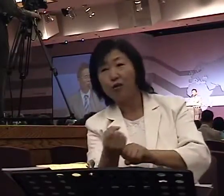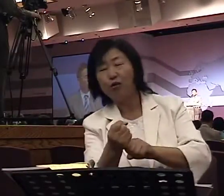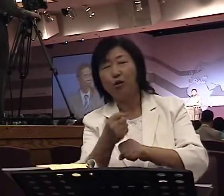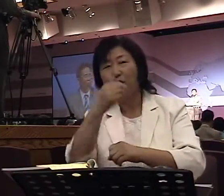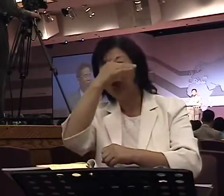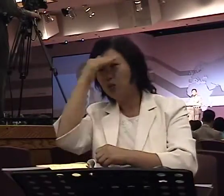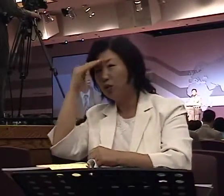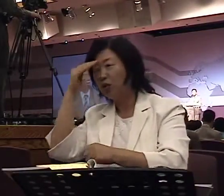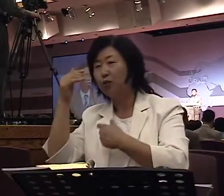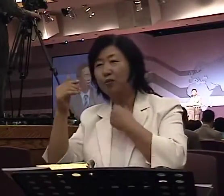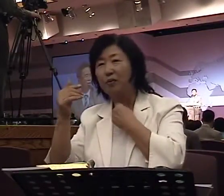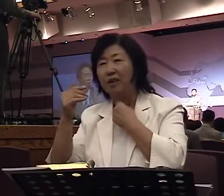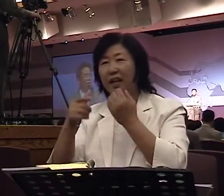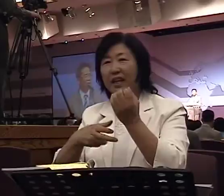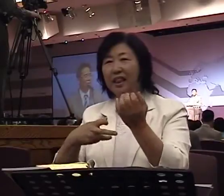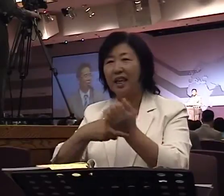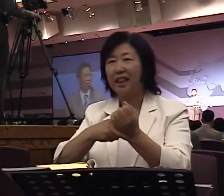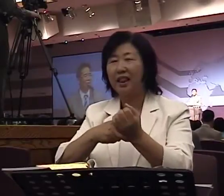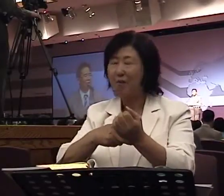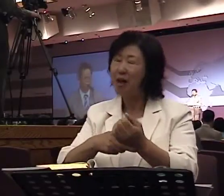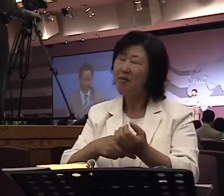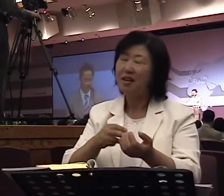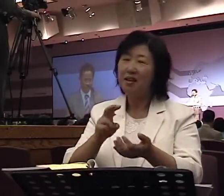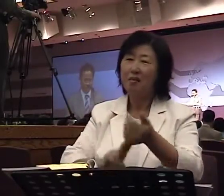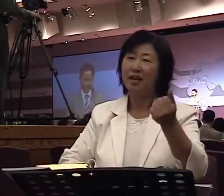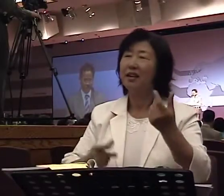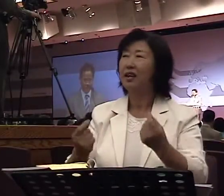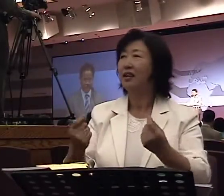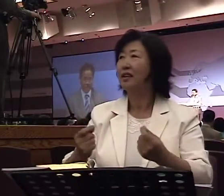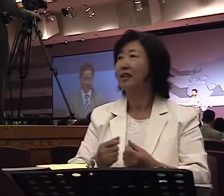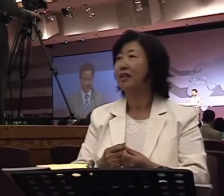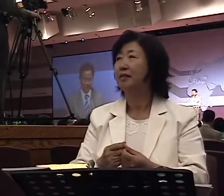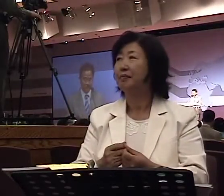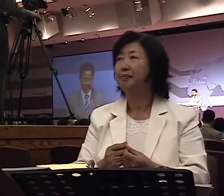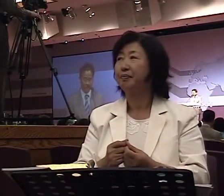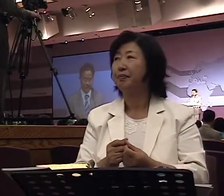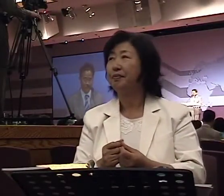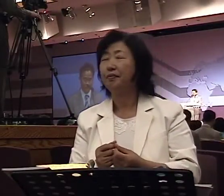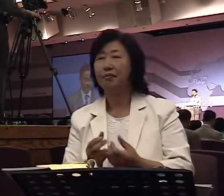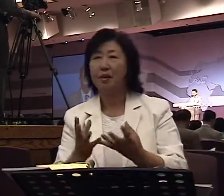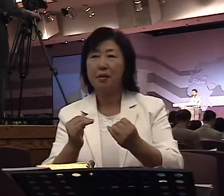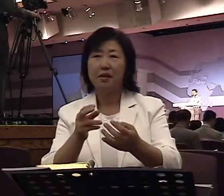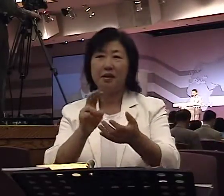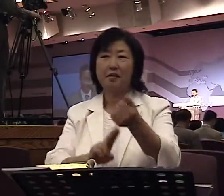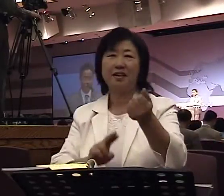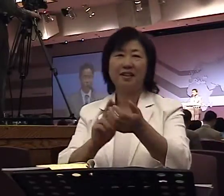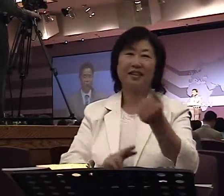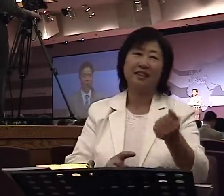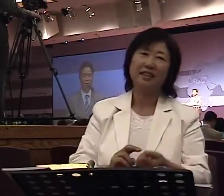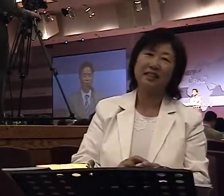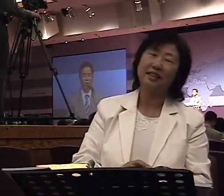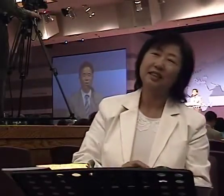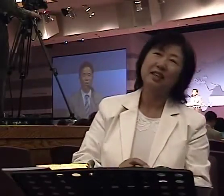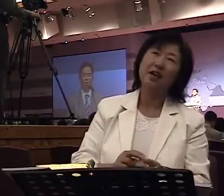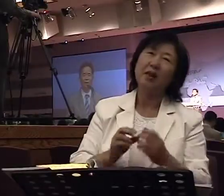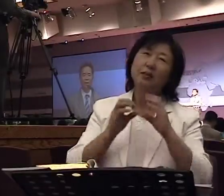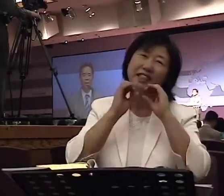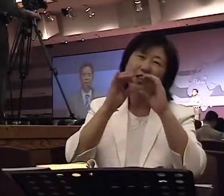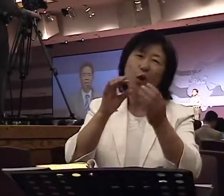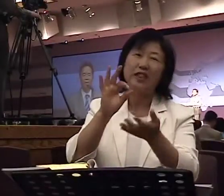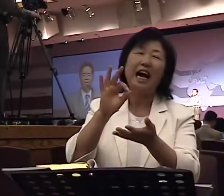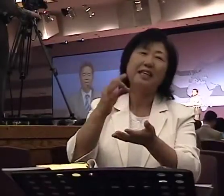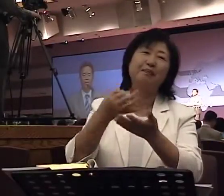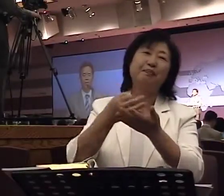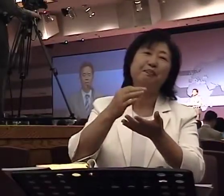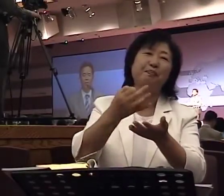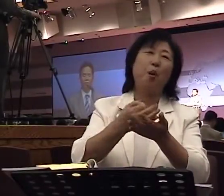야구를 관람하면서 교제할 수 있는 장을 마련했습니다. 밖에 나가시면 부스들이 있을 텐데 많이 활용해 주시기를 바라고요.